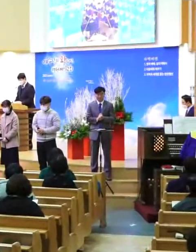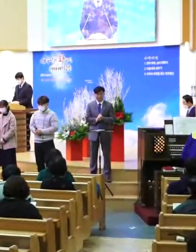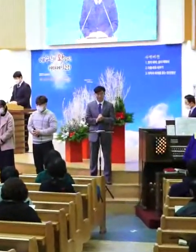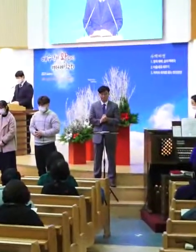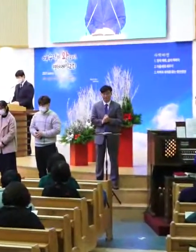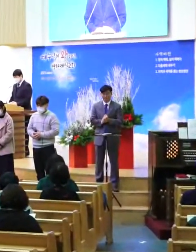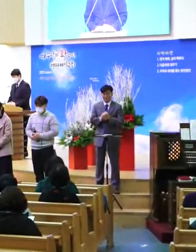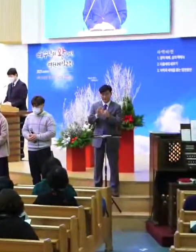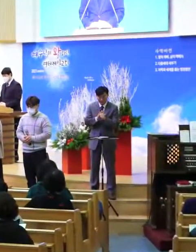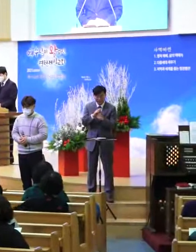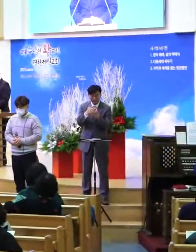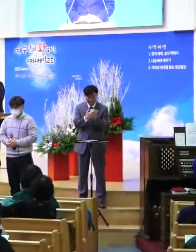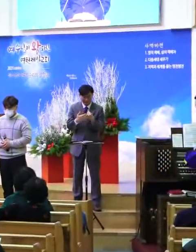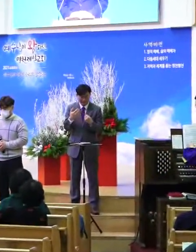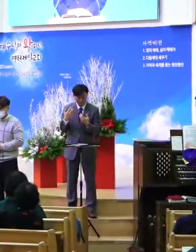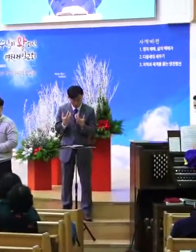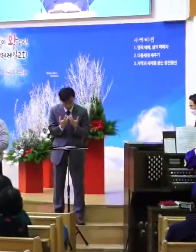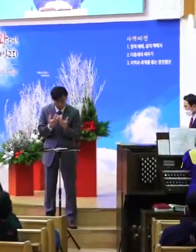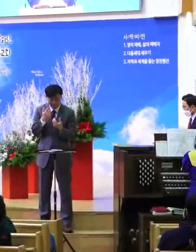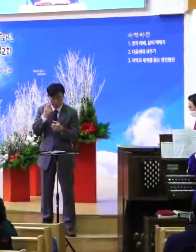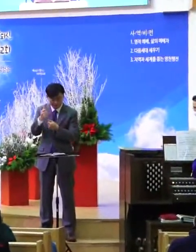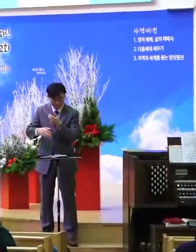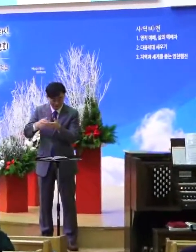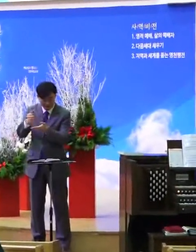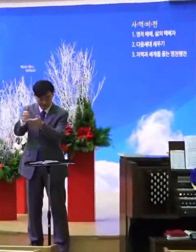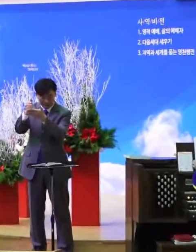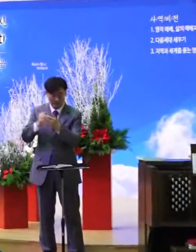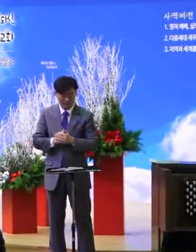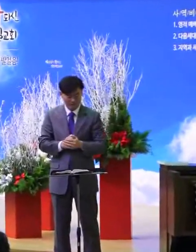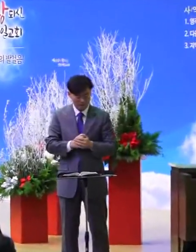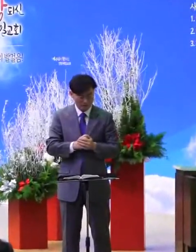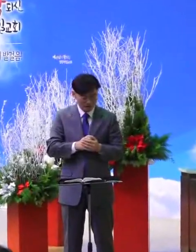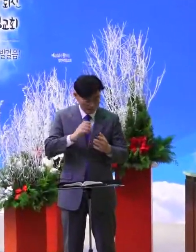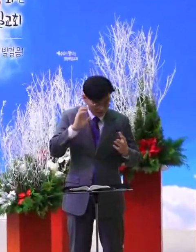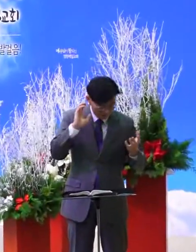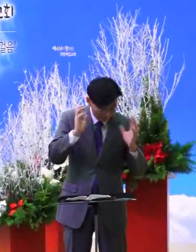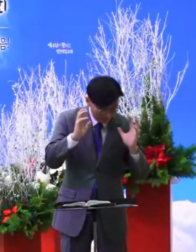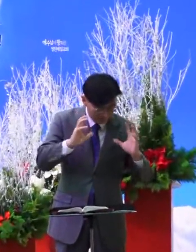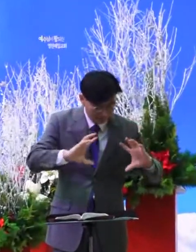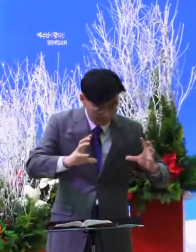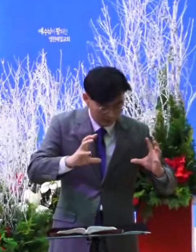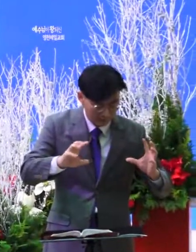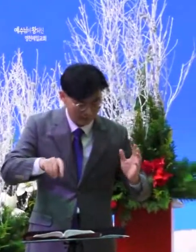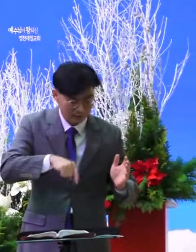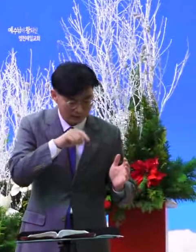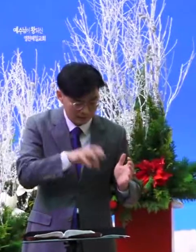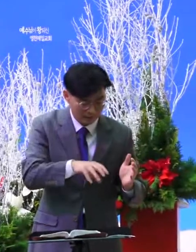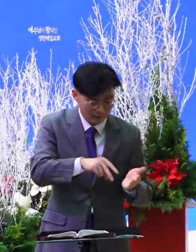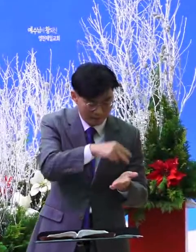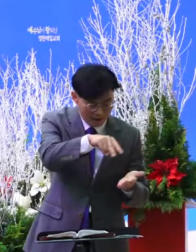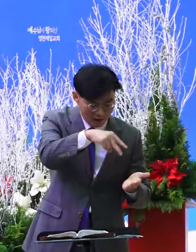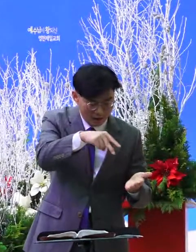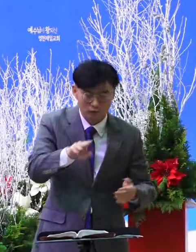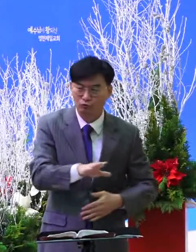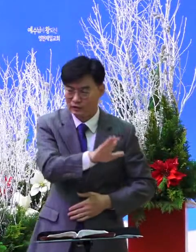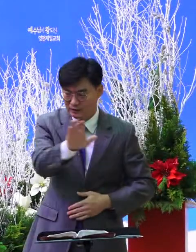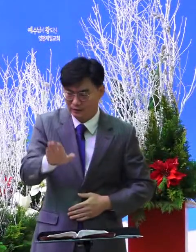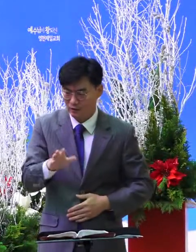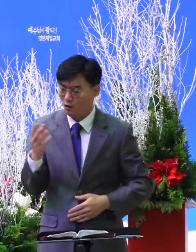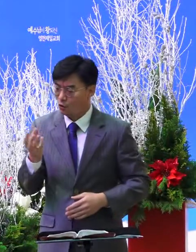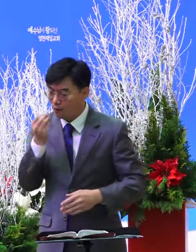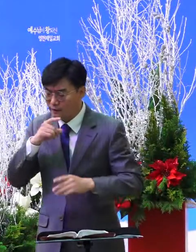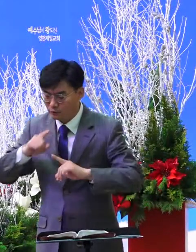사랑과 은혜가 충만하신 하나님, 광야 같은 세상에서 허덕이며 방황하던 저희들, 오늘은 거룩한 주일을 맞아 주님